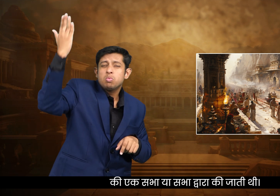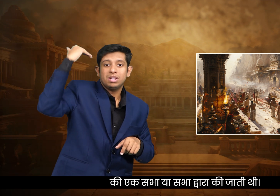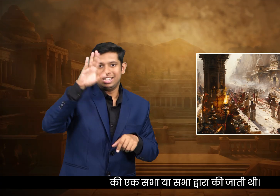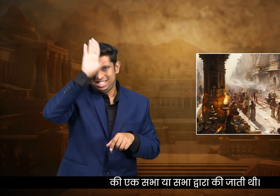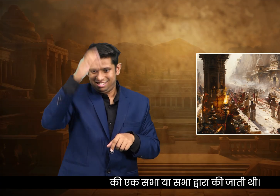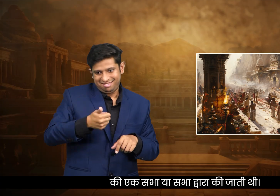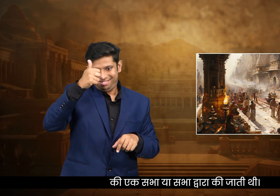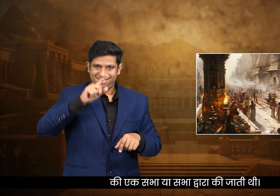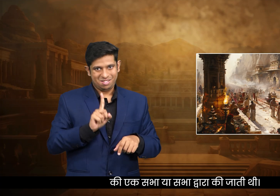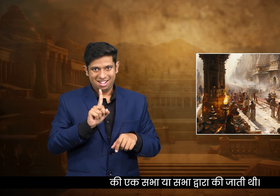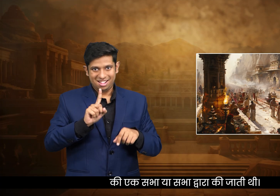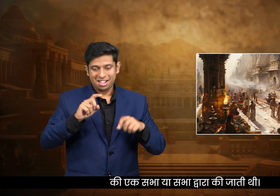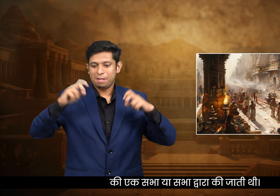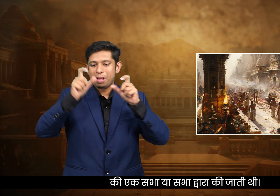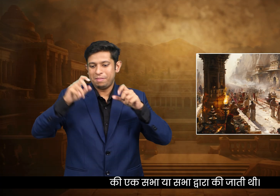जाती थी।